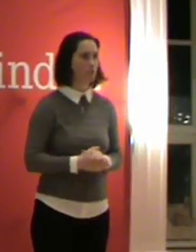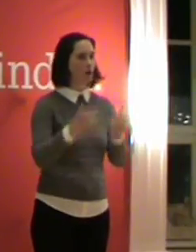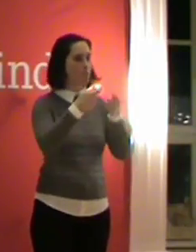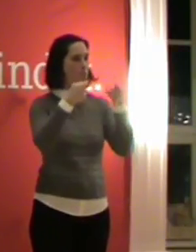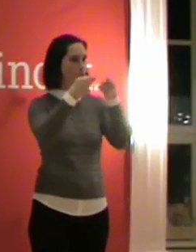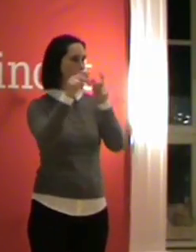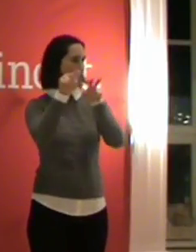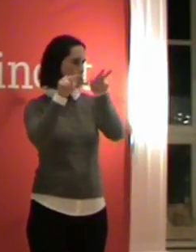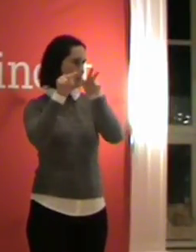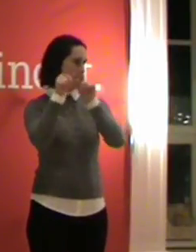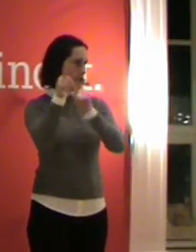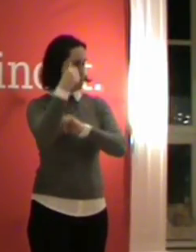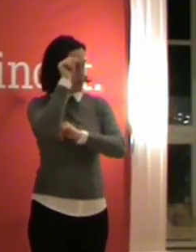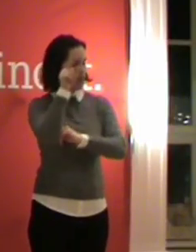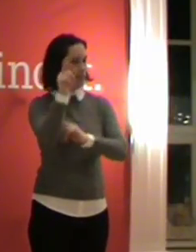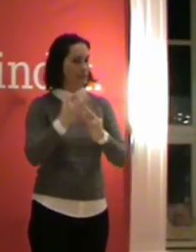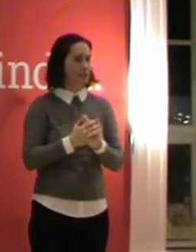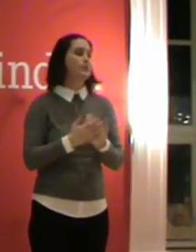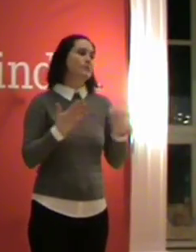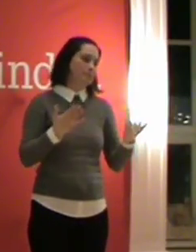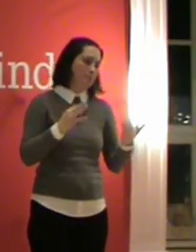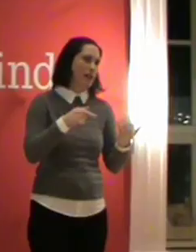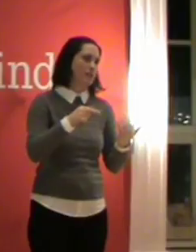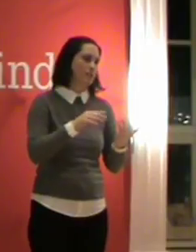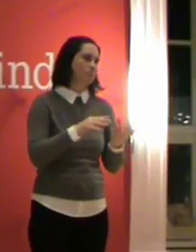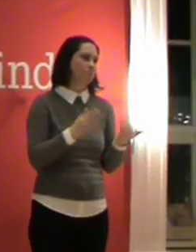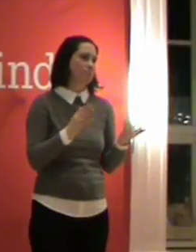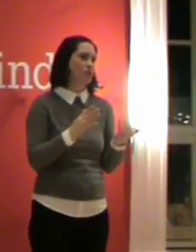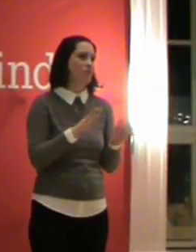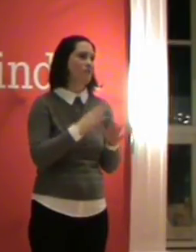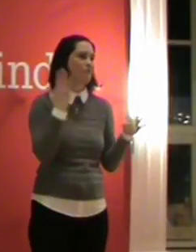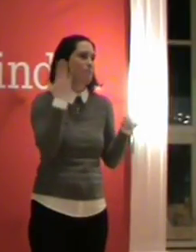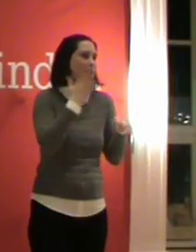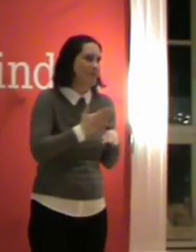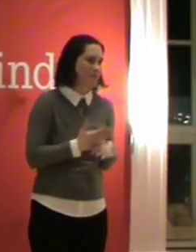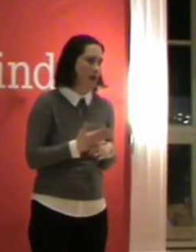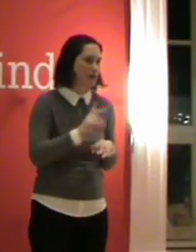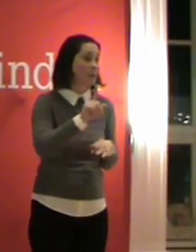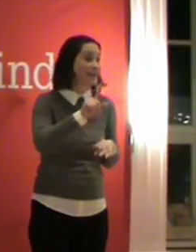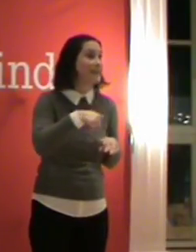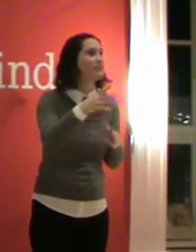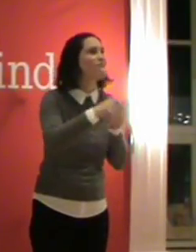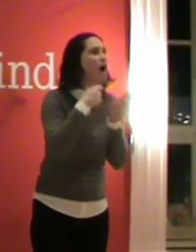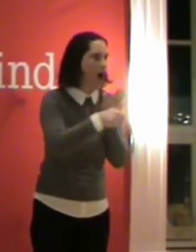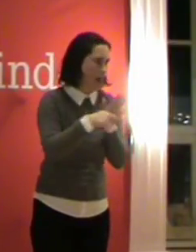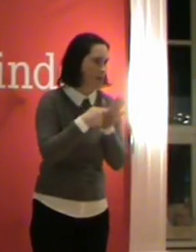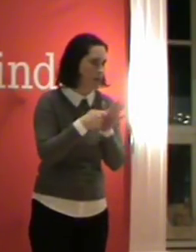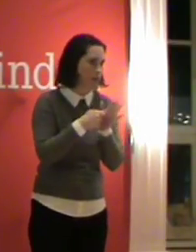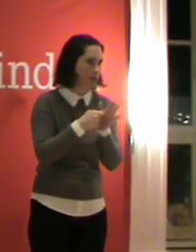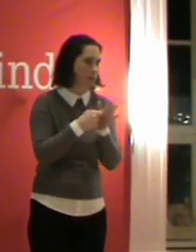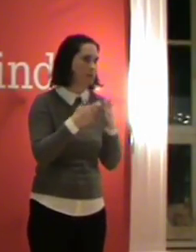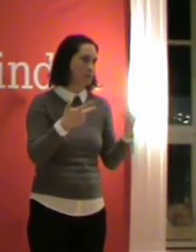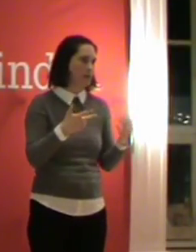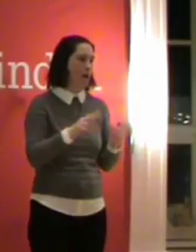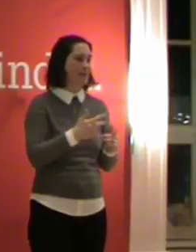Bundesregierung, naja, die ist ja jetzt kurz vor dem Ende, also vor dem Ende meine ich jetzt, was die nächsten Wahlen betrifft. Aber das Problem ist, dass in